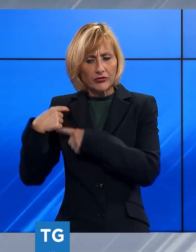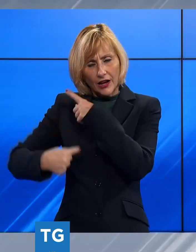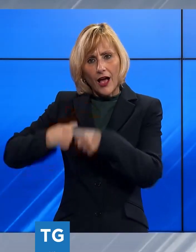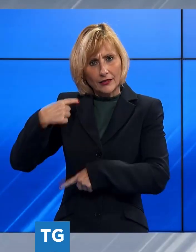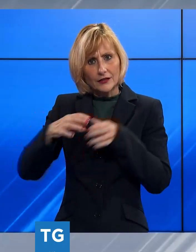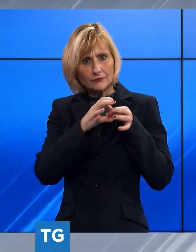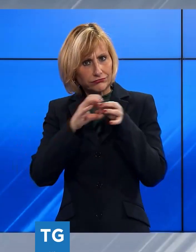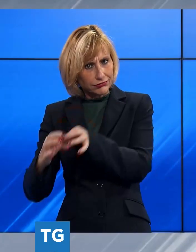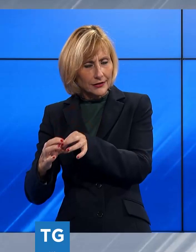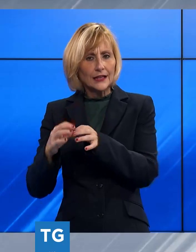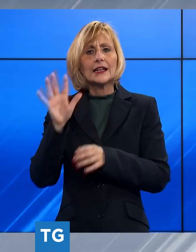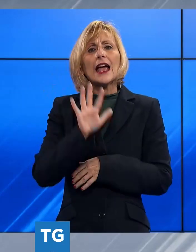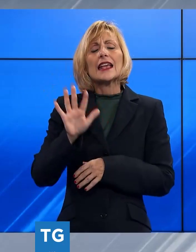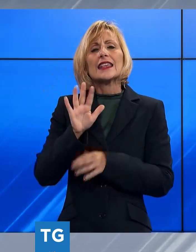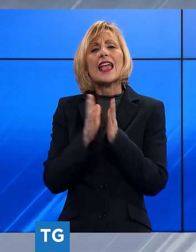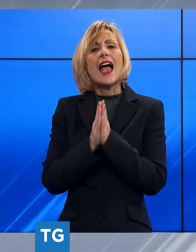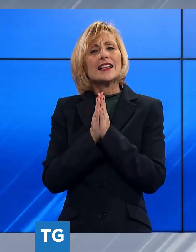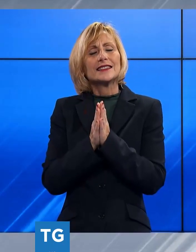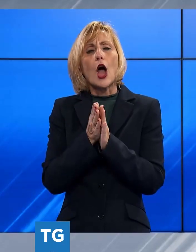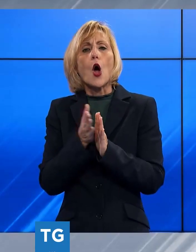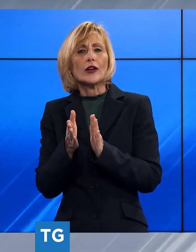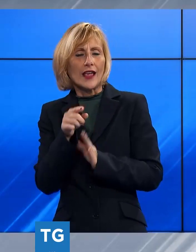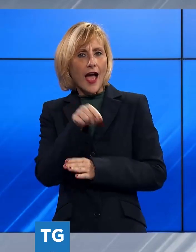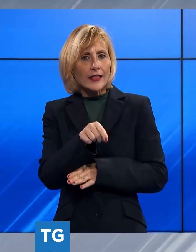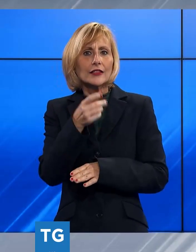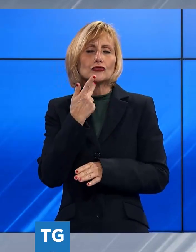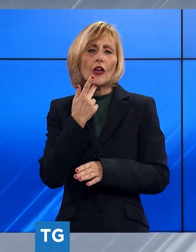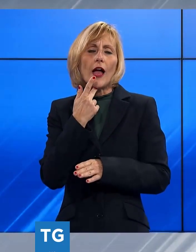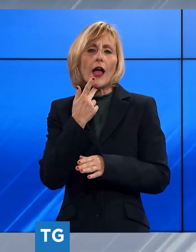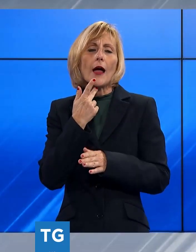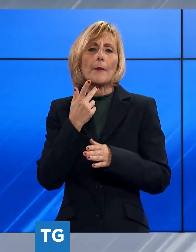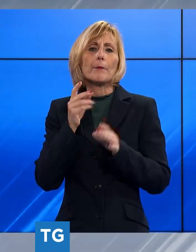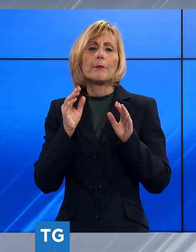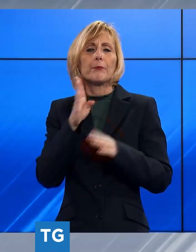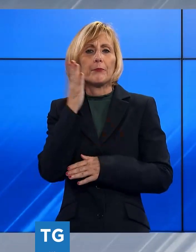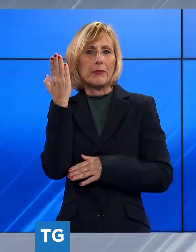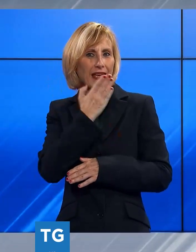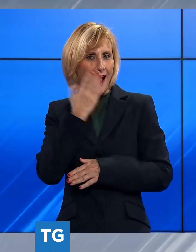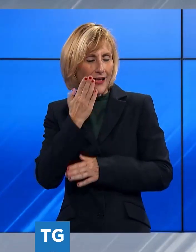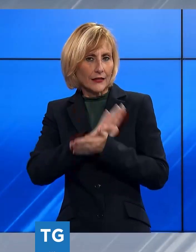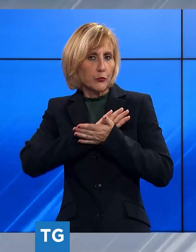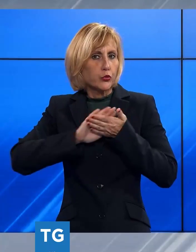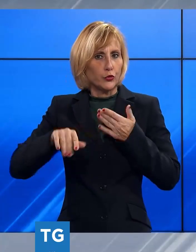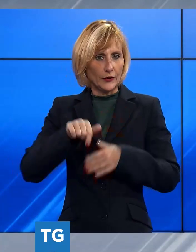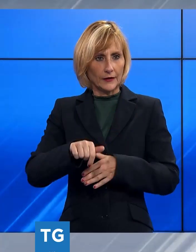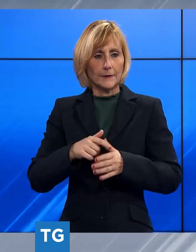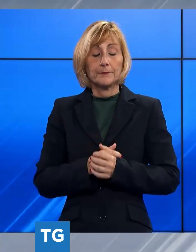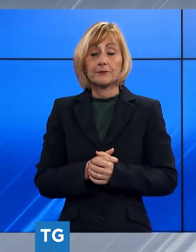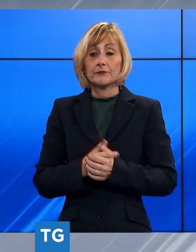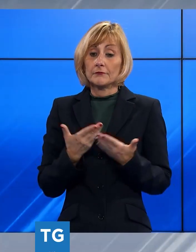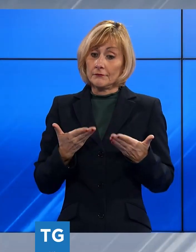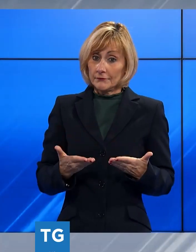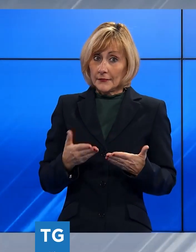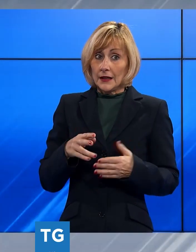secondo la chiesa d'Oriente purifica dai peccati e previene le malattie questo anno facciamo così andiamo Forte dei Marmi un